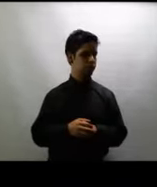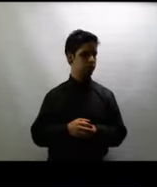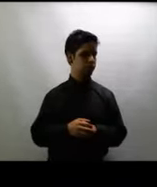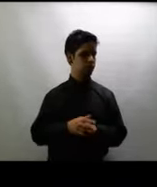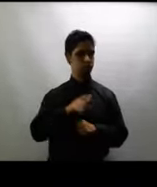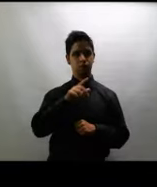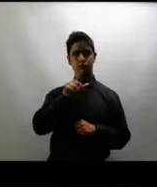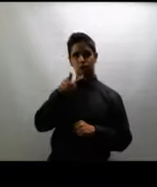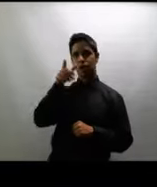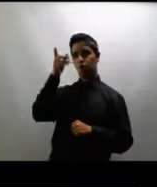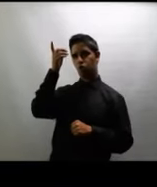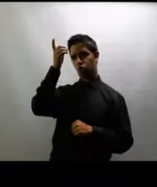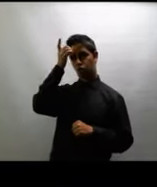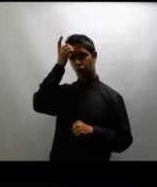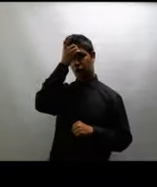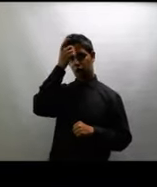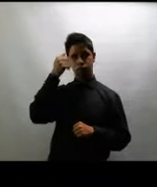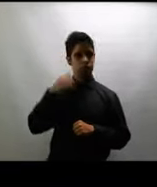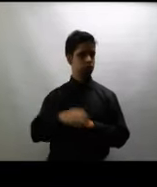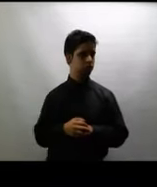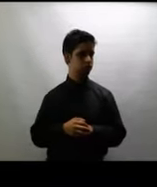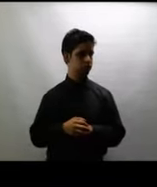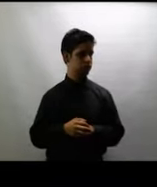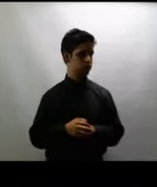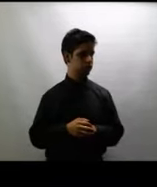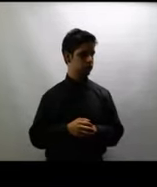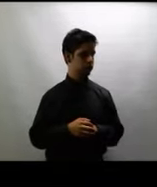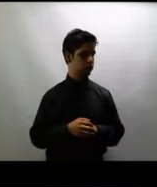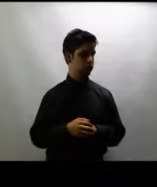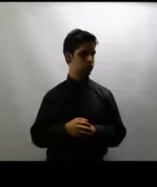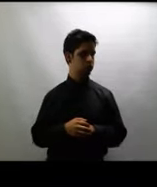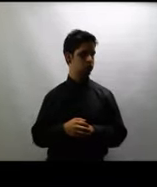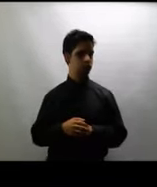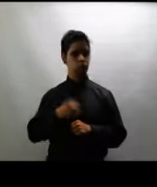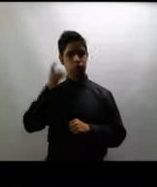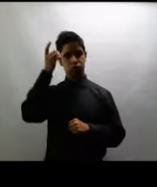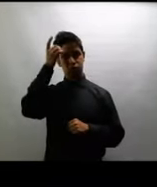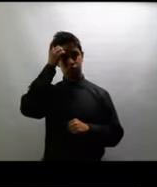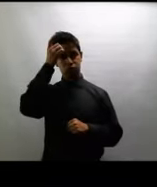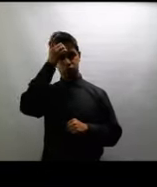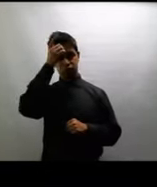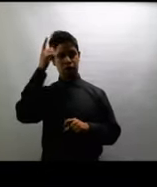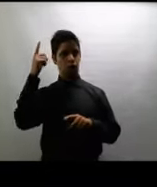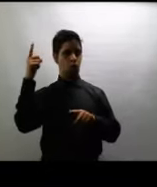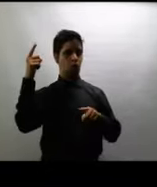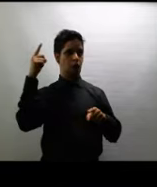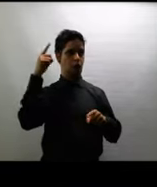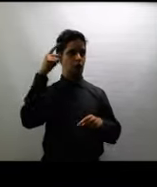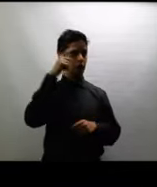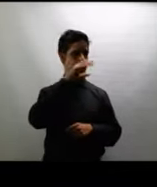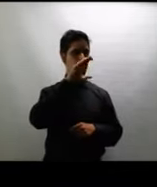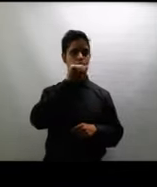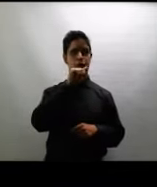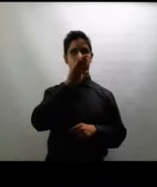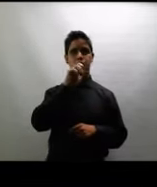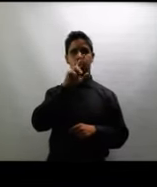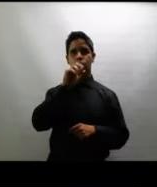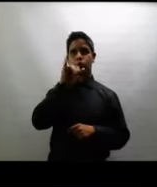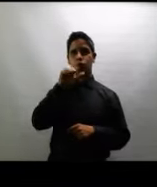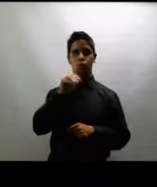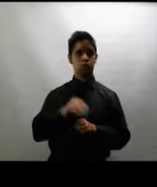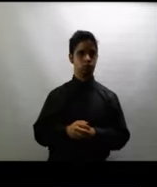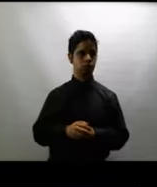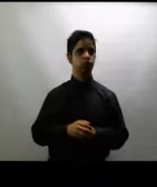De Dorado. ¿Cómo? Nosotros llegamos de Dorado a Cabo Rojo, nos quedamos en Cabo Rojo, nos quedamos en La Palguera y